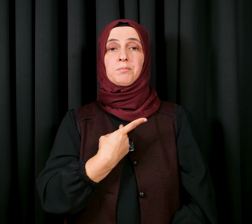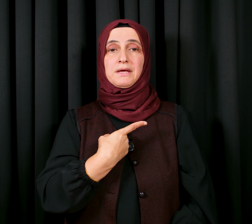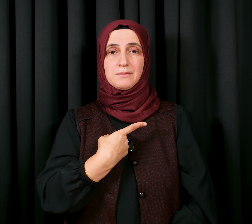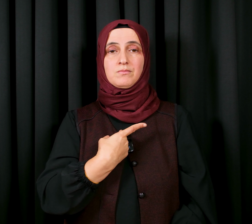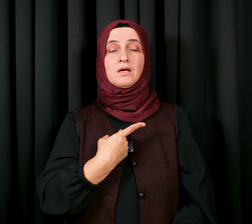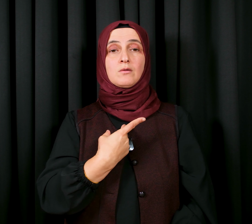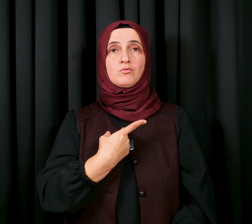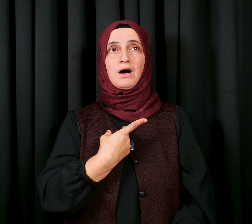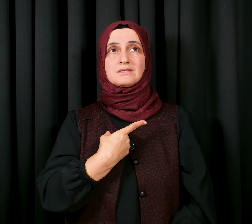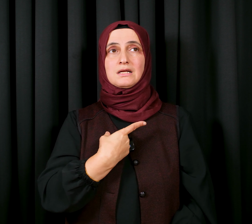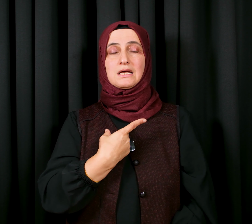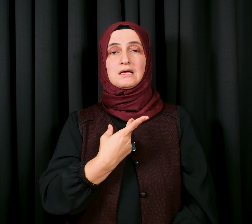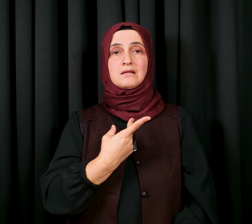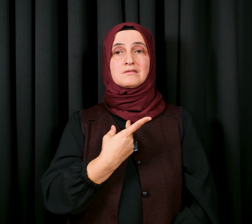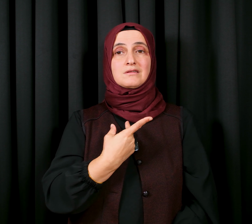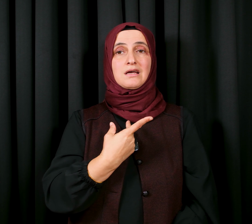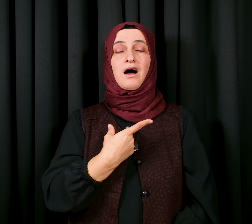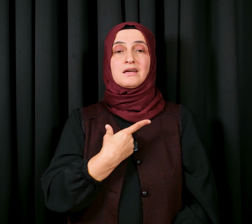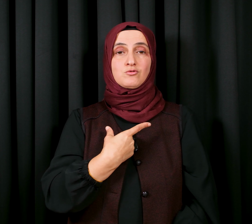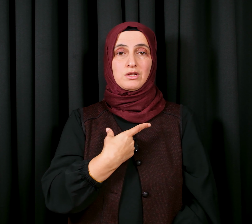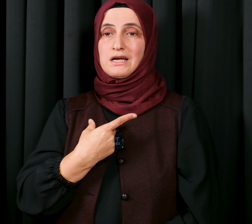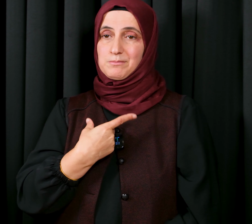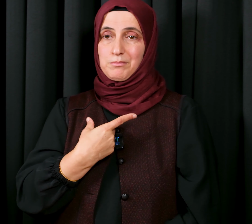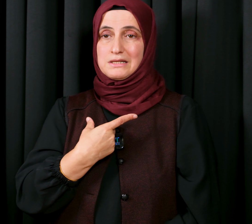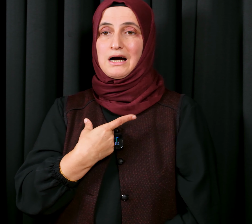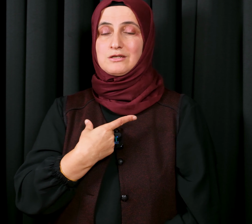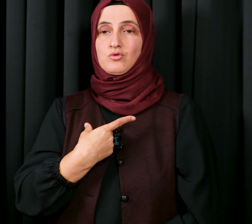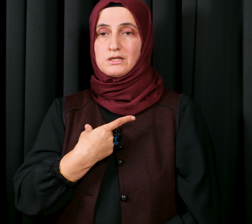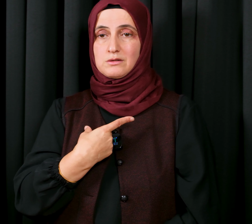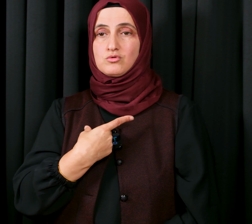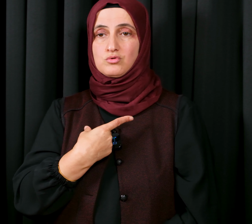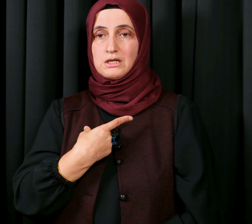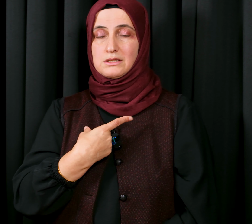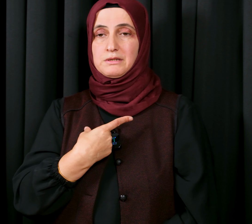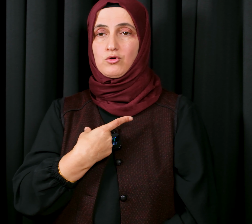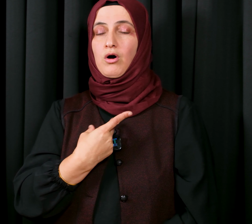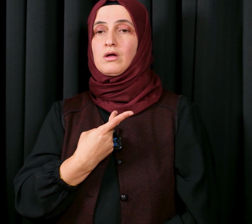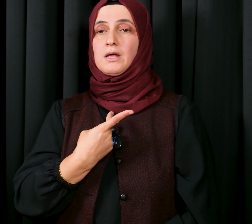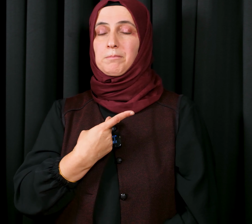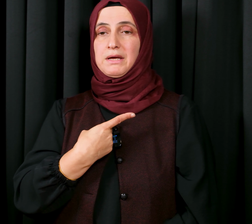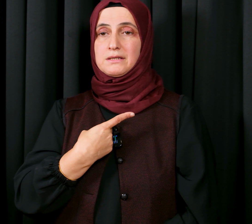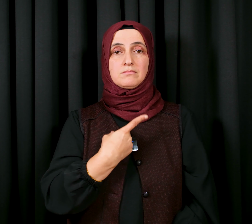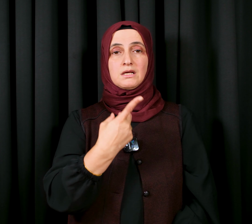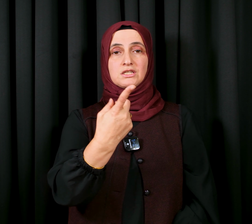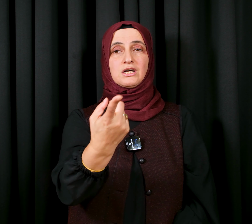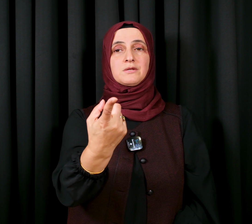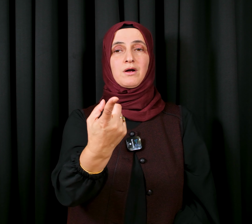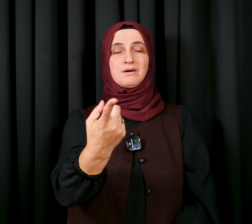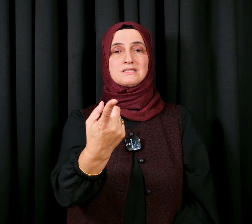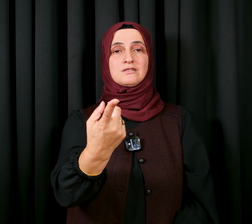benim. Bu bazen ait olarak, bana ait olarak da bu kullanılabiliyor. Benim. İşaret parmağı seni